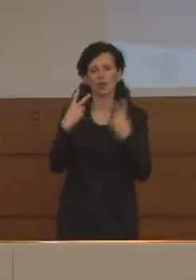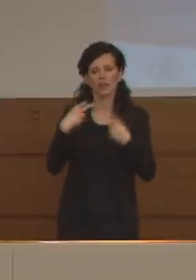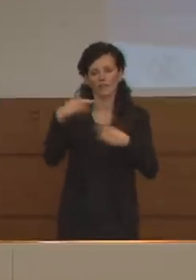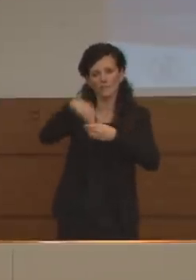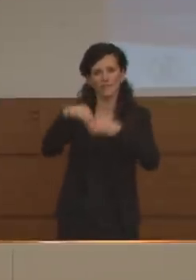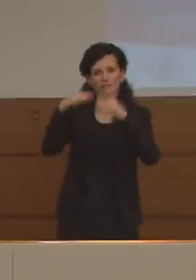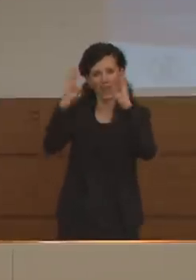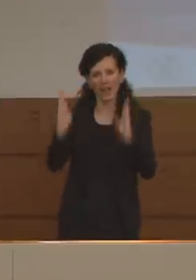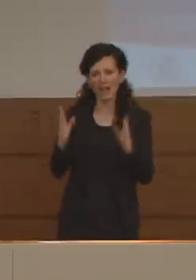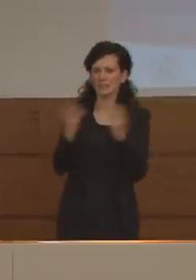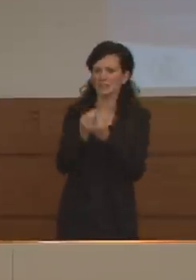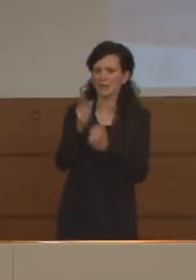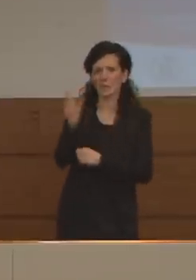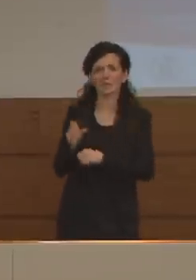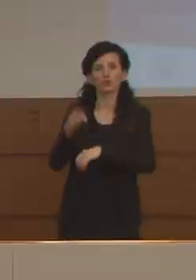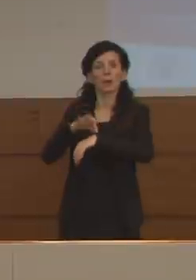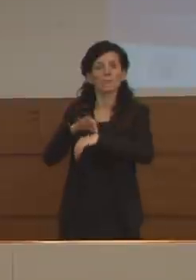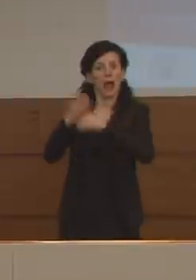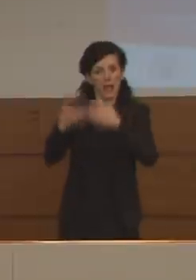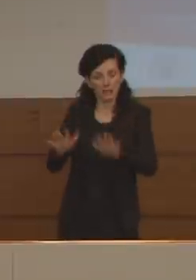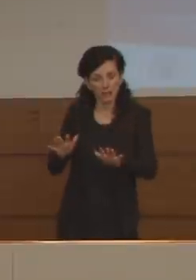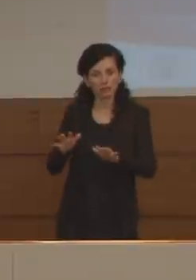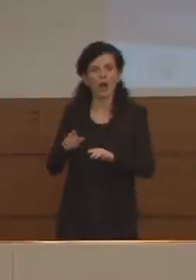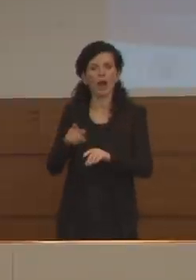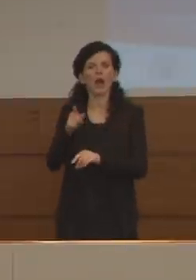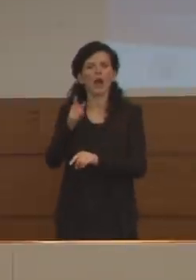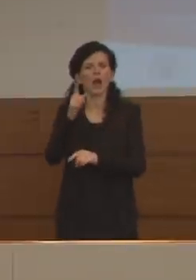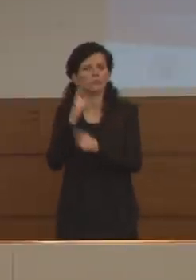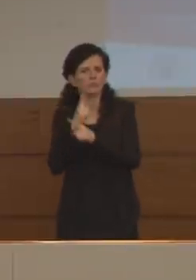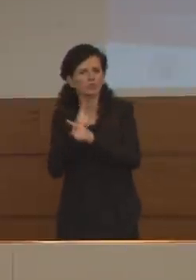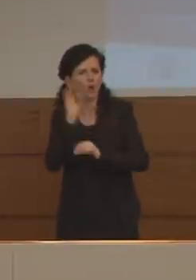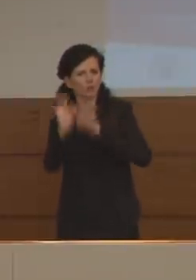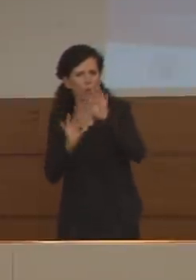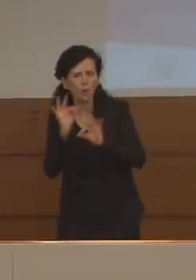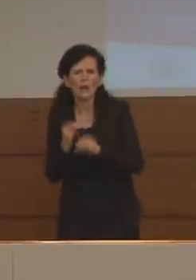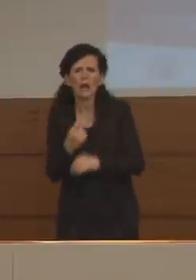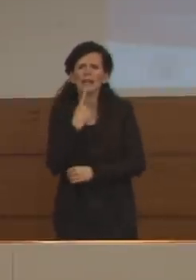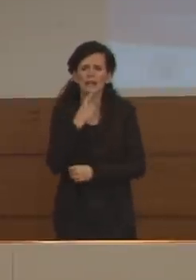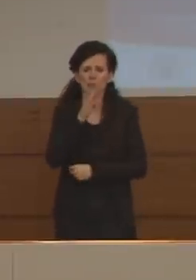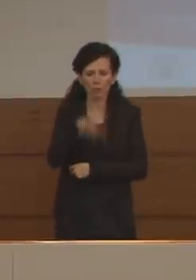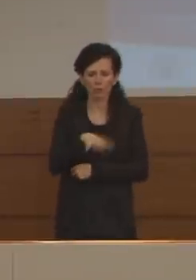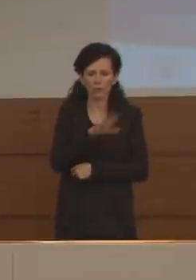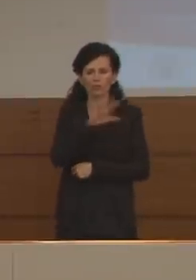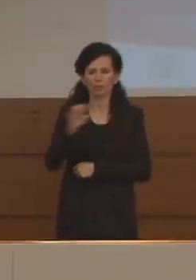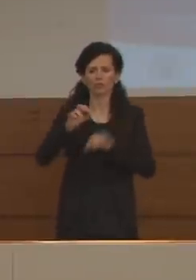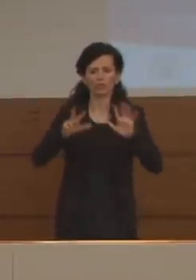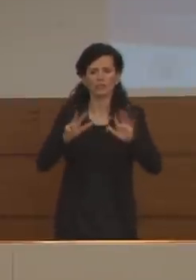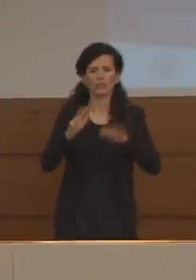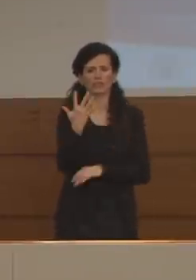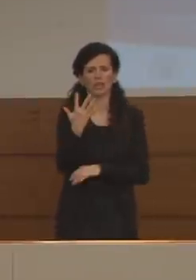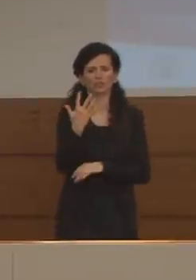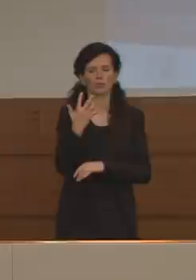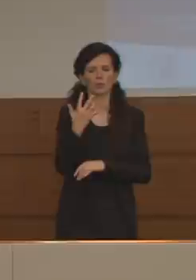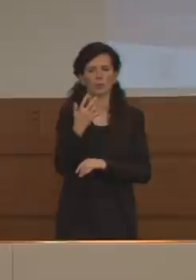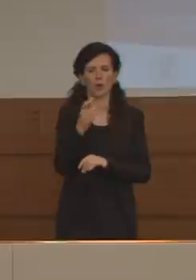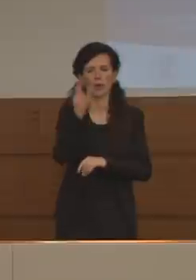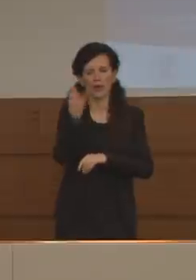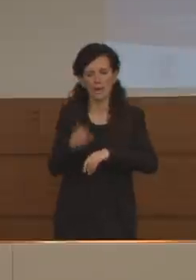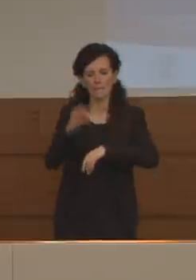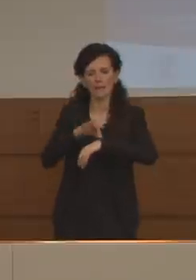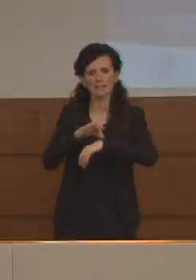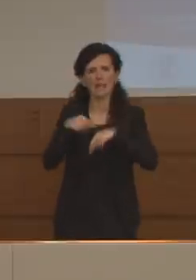ammalati prima che erano più deboli e che quindi hanno avuto più bisogno di cure chi sono questi nuovi 4.585 casi oggi